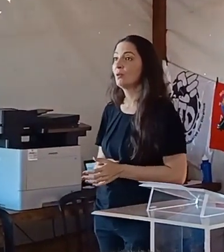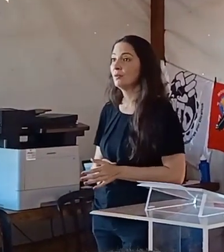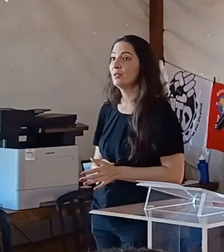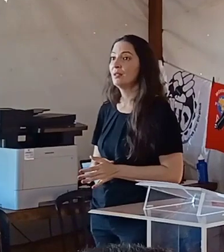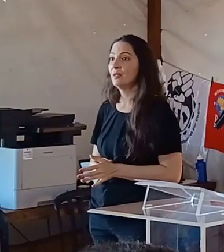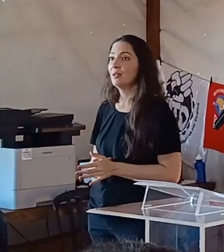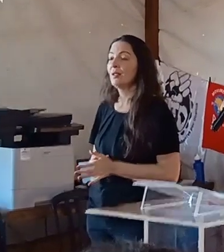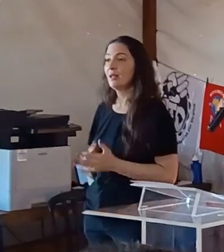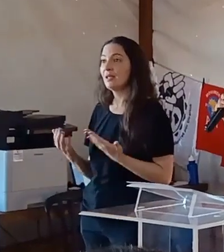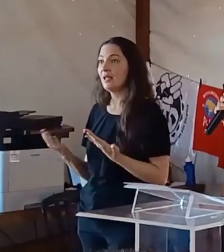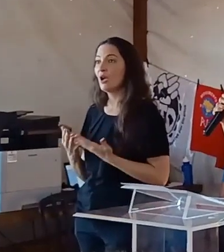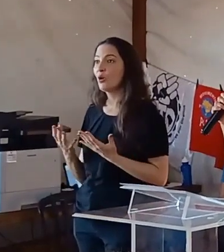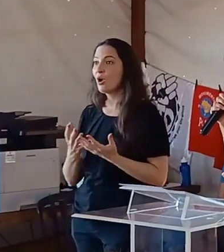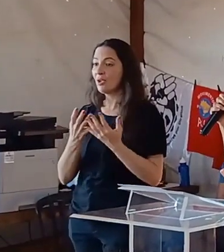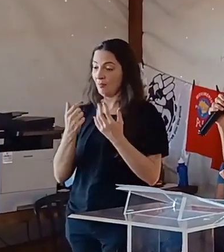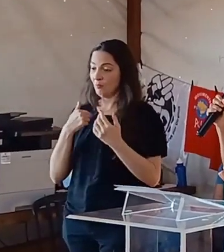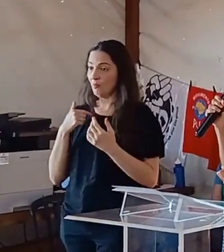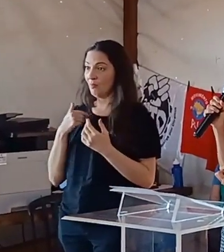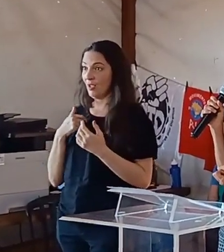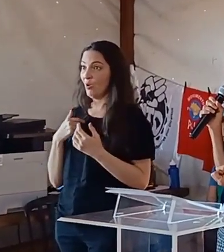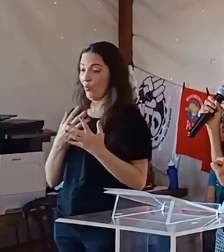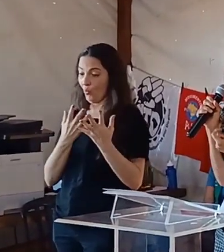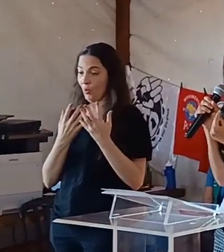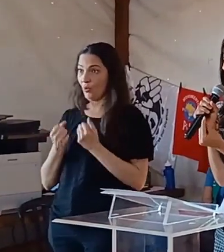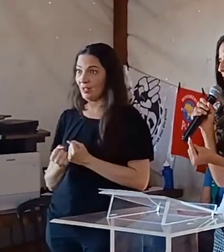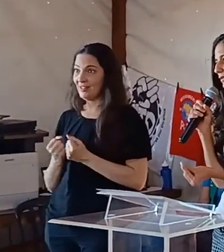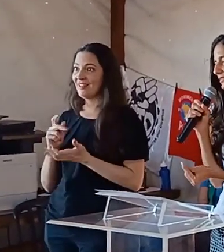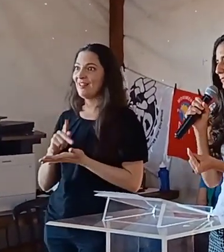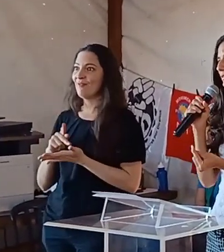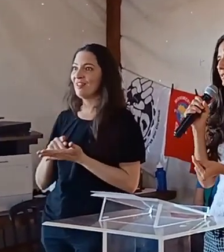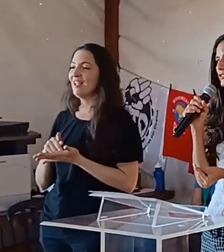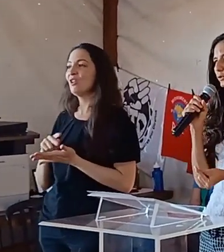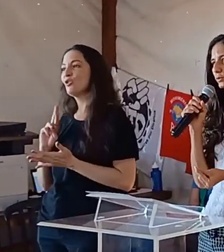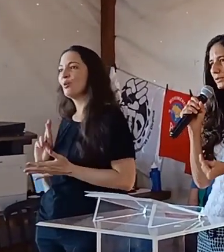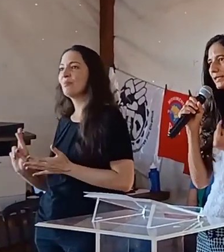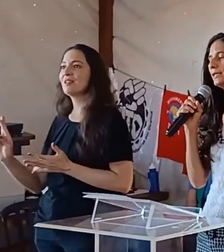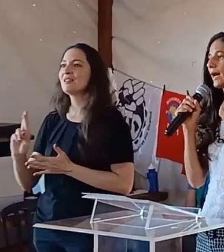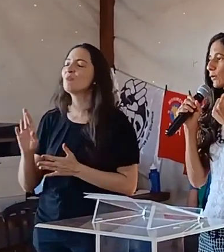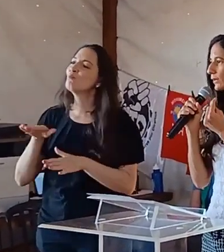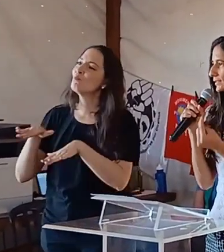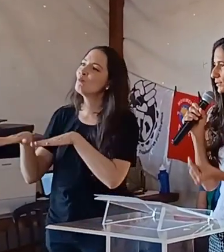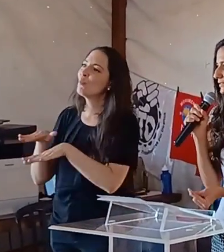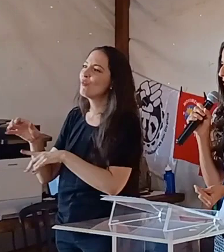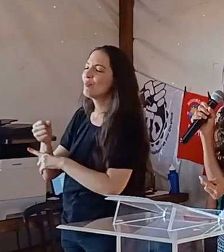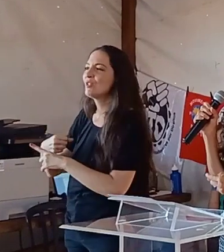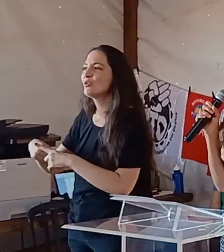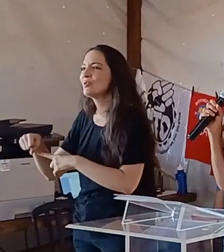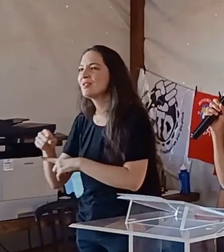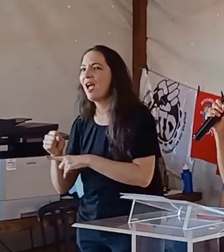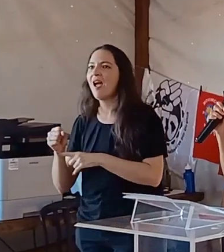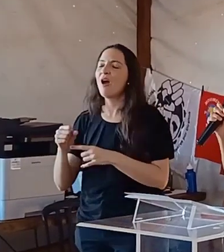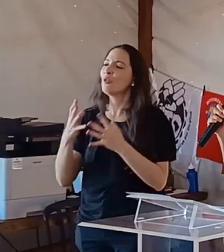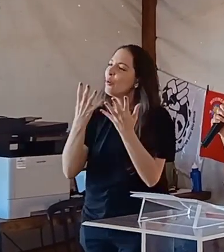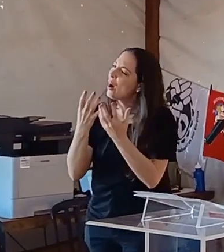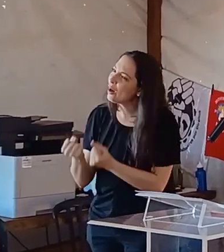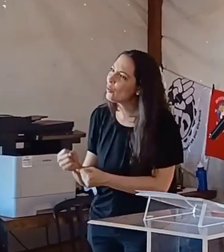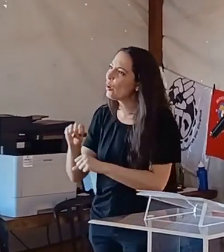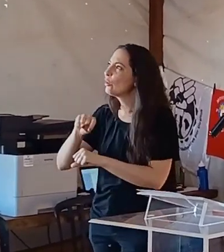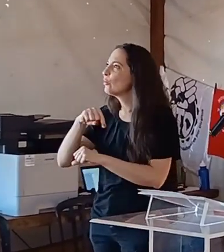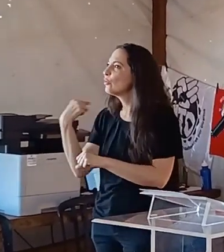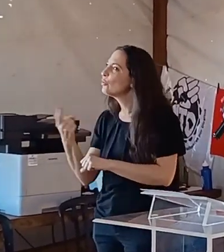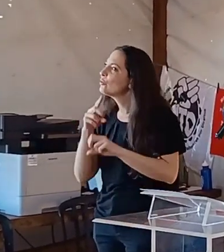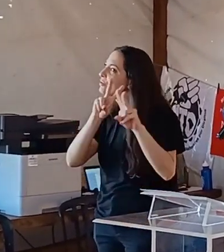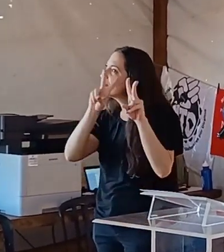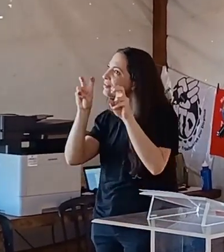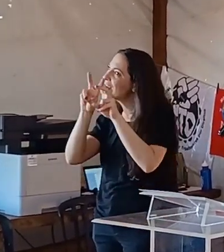me acolhendo, acolhe os movimentos sociais, acolhe as nossas bandeiras de luta, acolhe as nossas pautas, as nossas